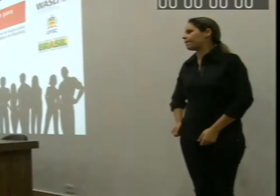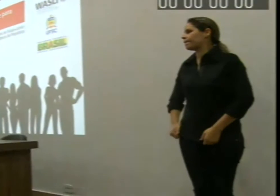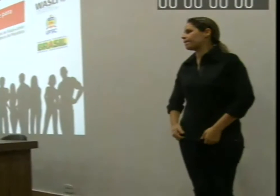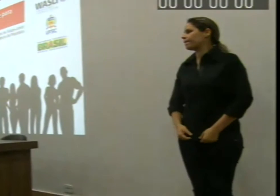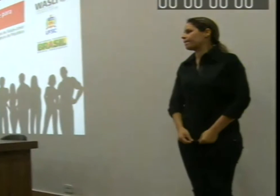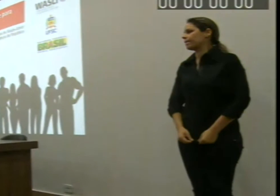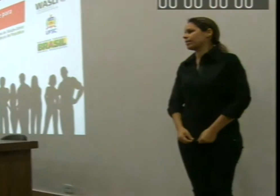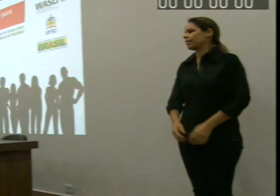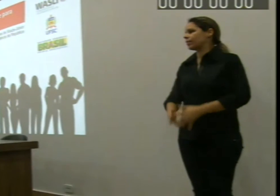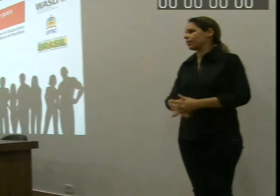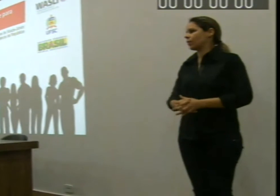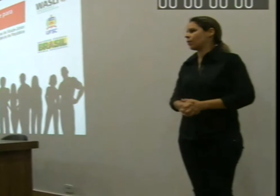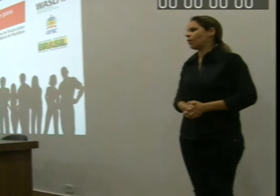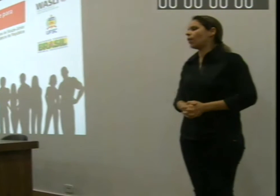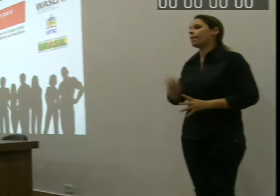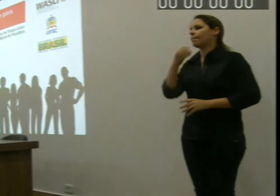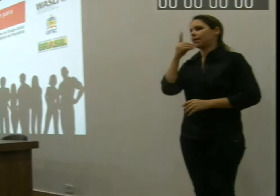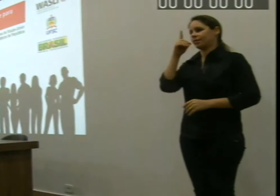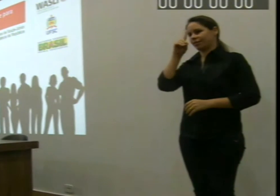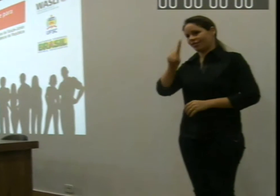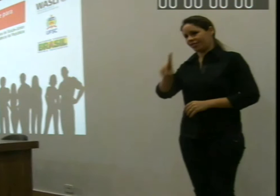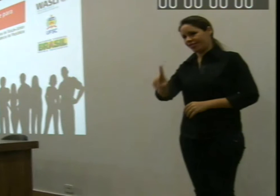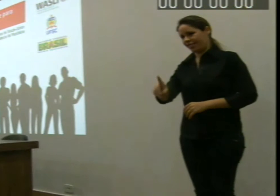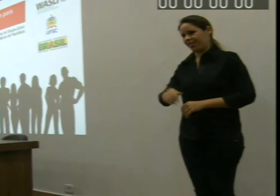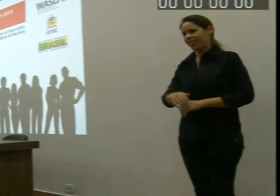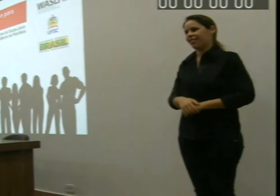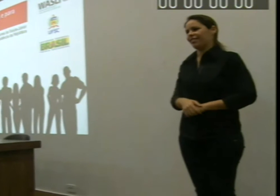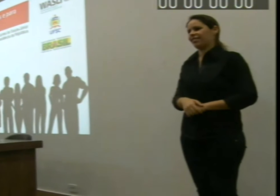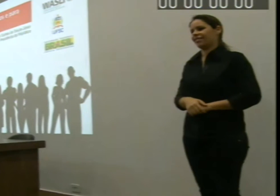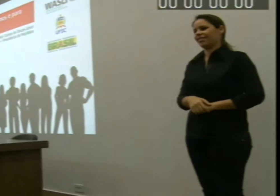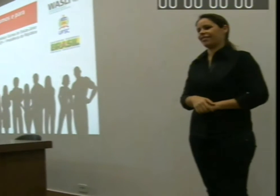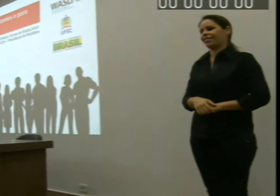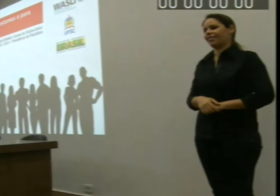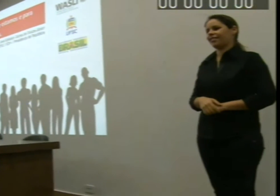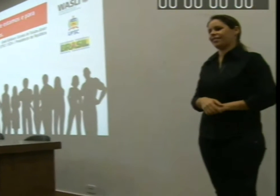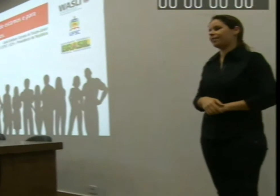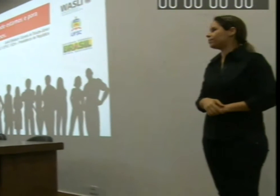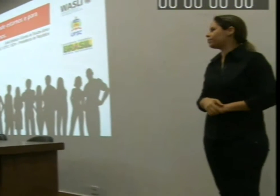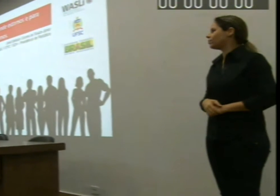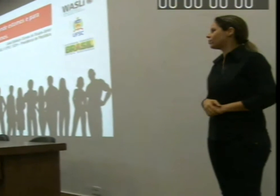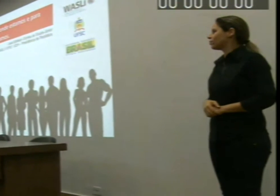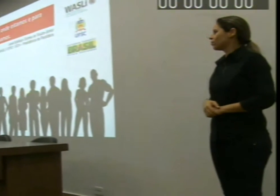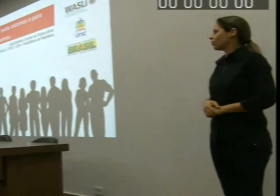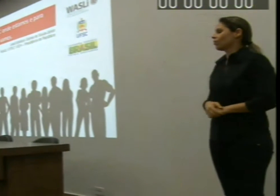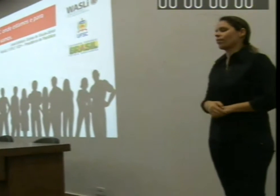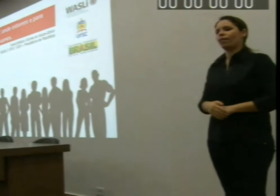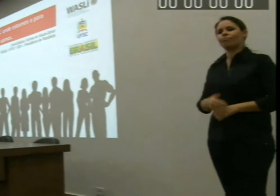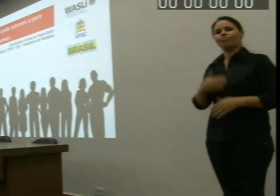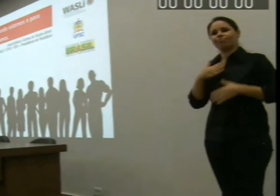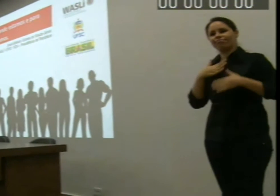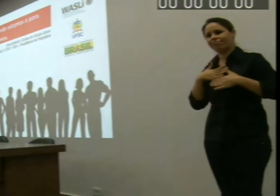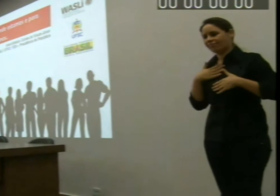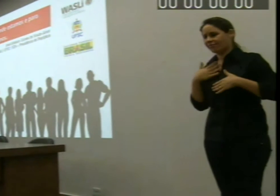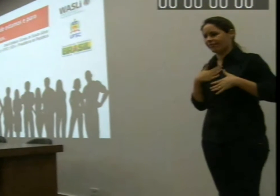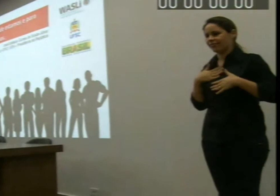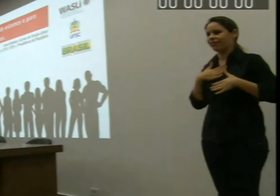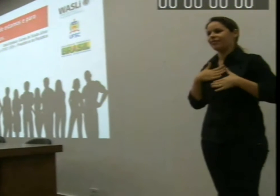certo bom dia bom dia bom dia É um prazer voltar